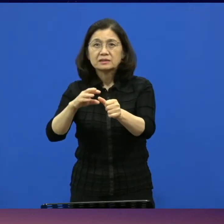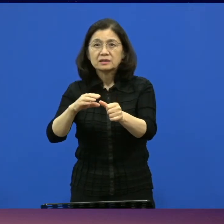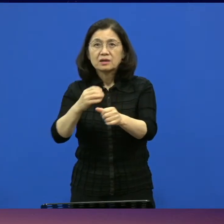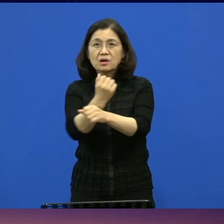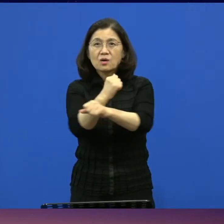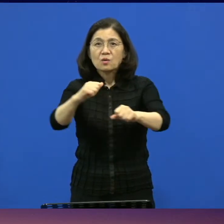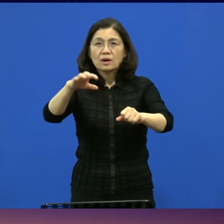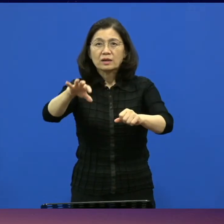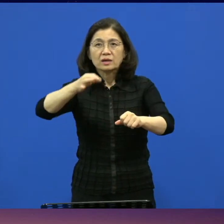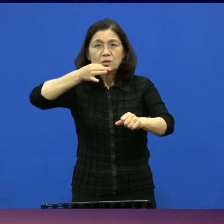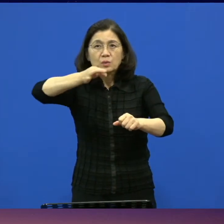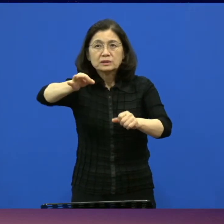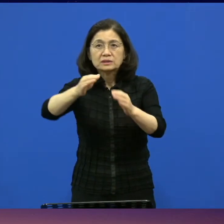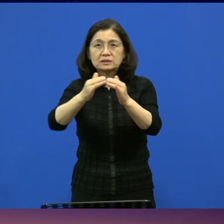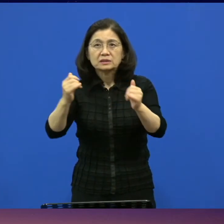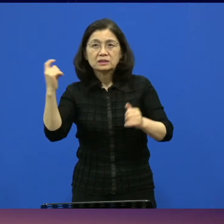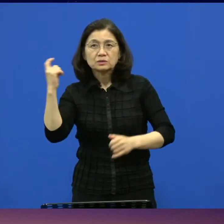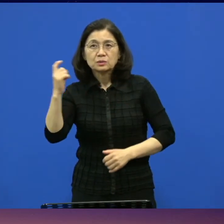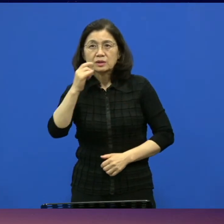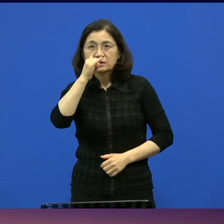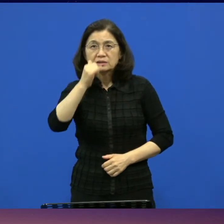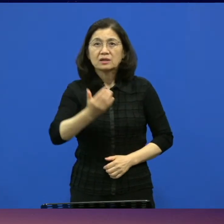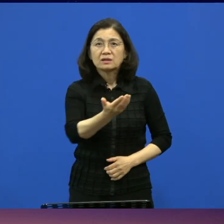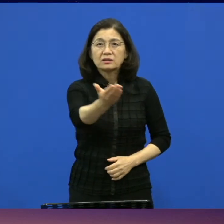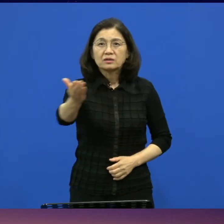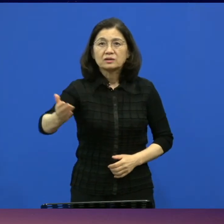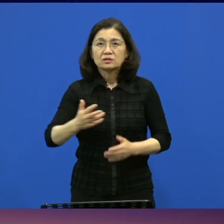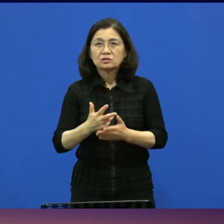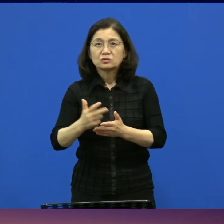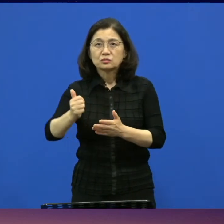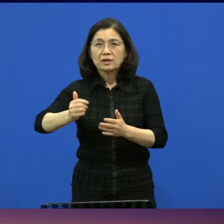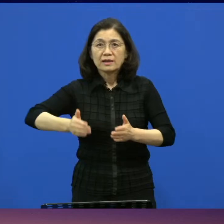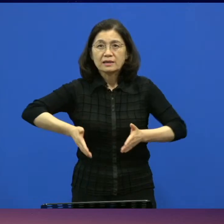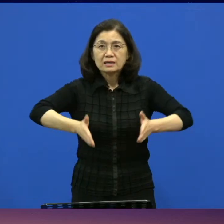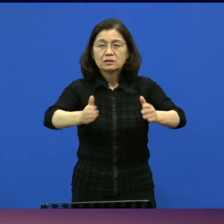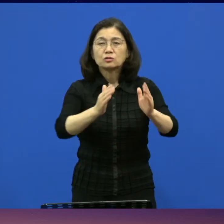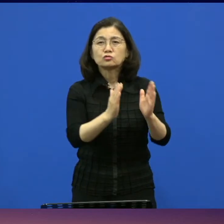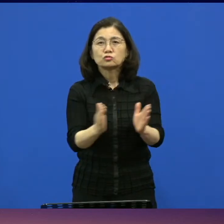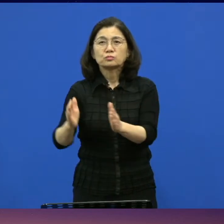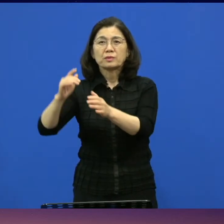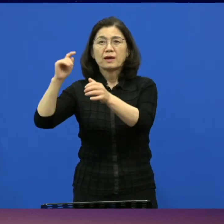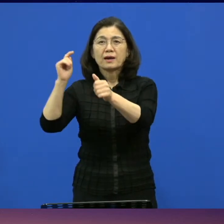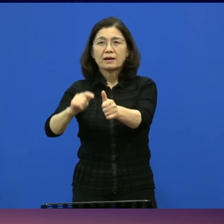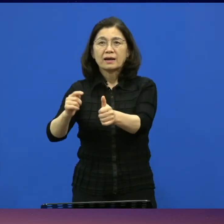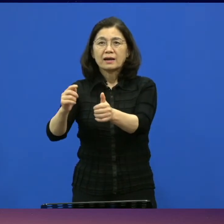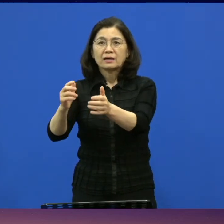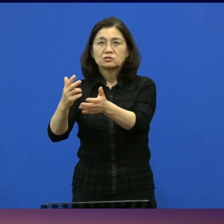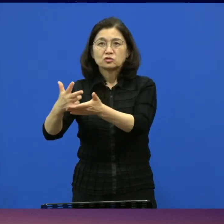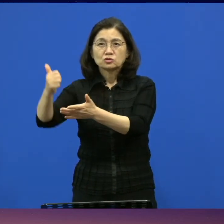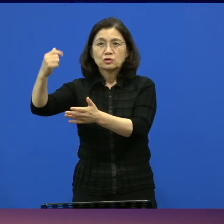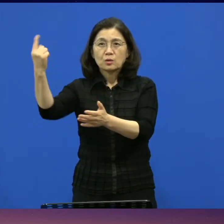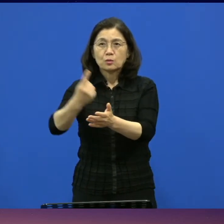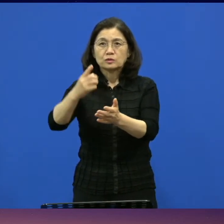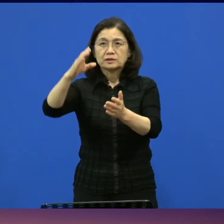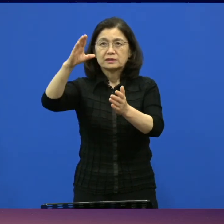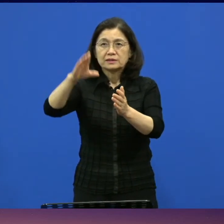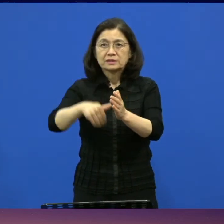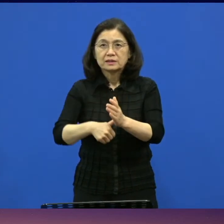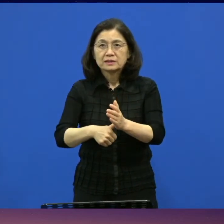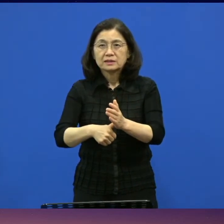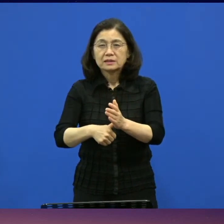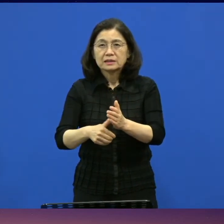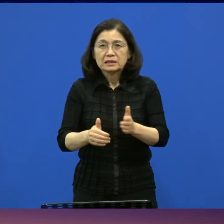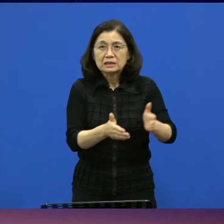자의 소리가 있어요. 이르되 너희는 주의 길을 준비하라 그가 오실 길을 곧게 하라 하느니라.